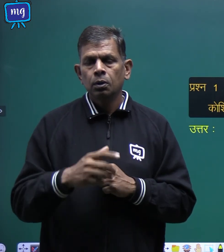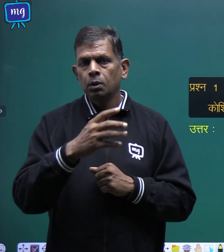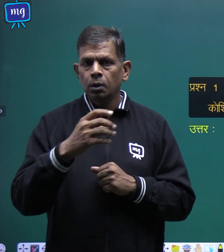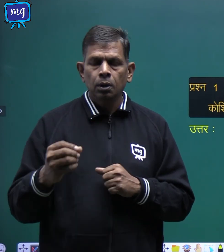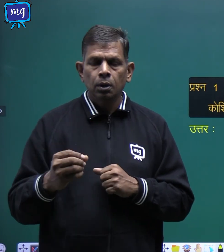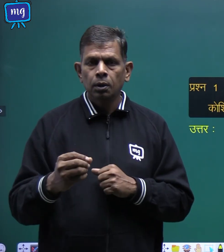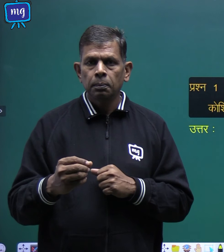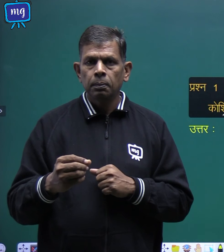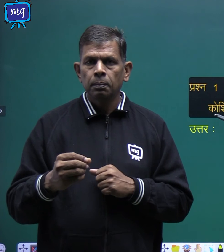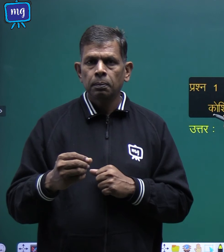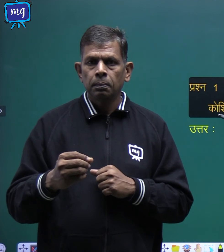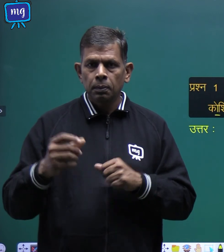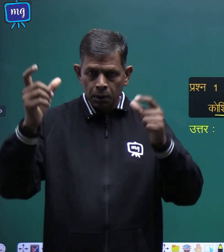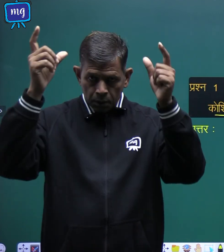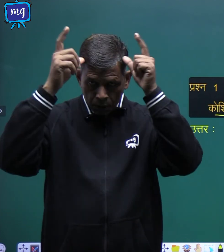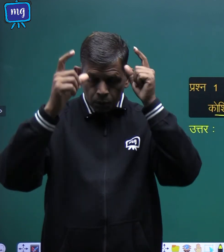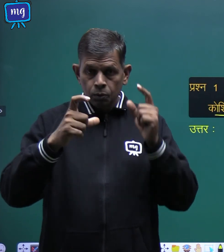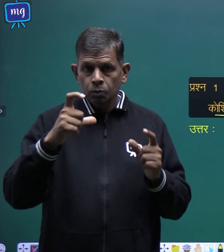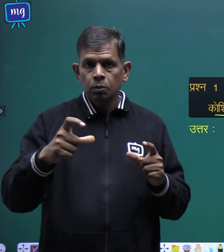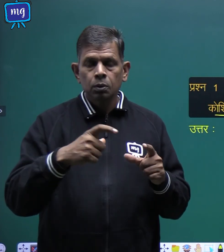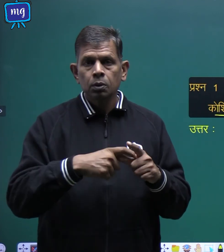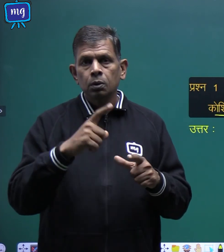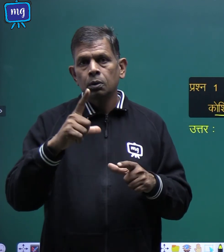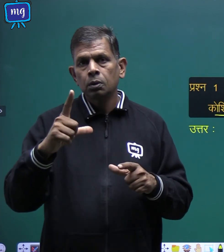एवं जंतु कोशिका का